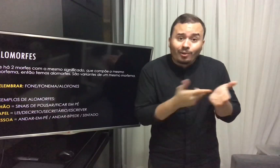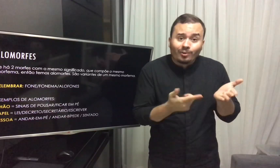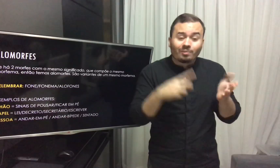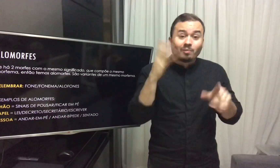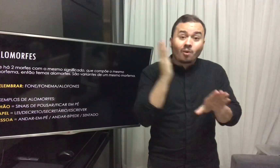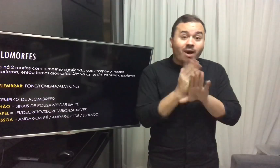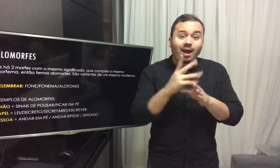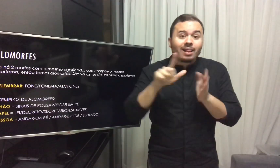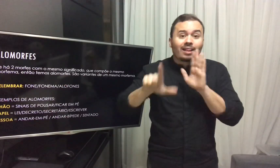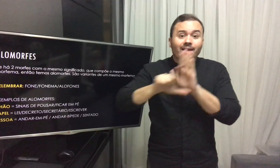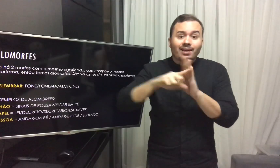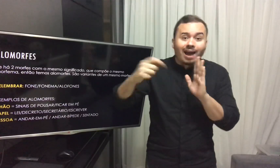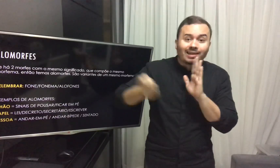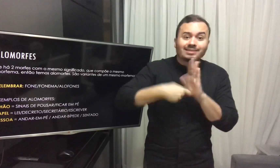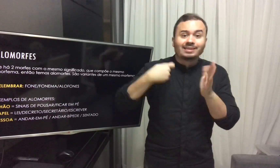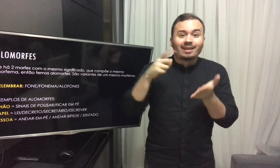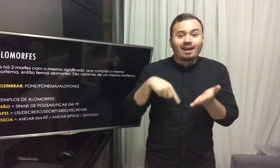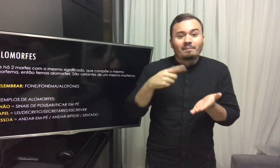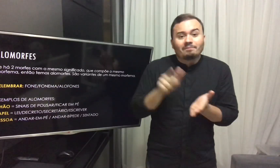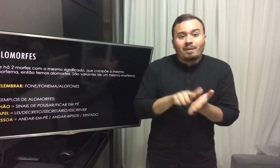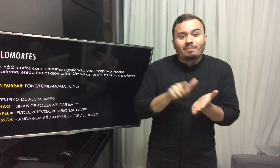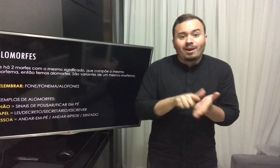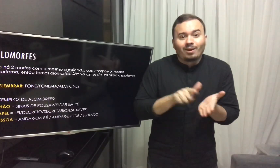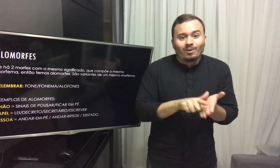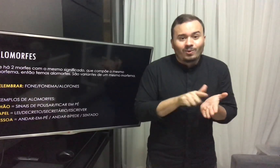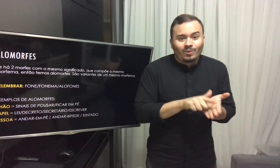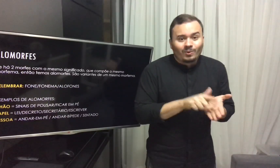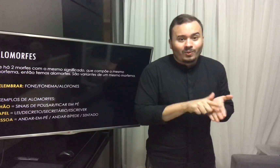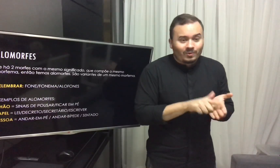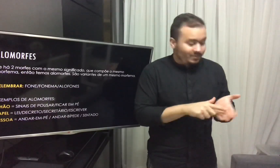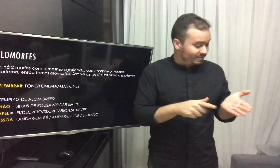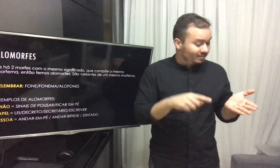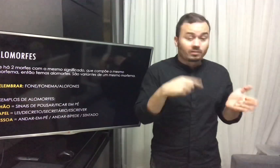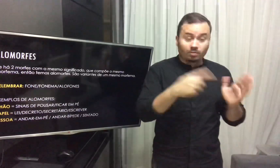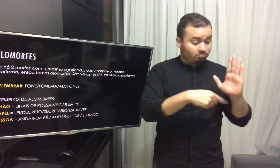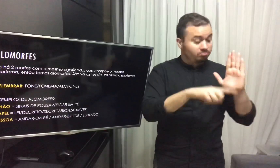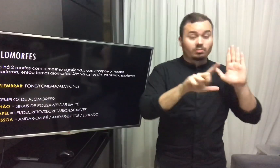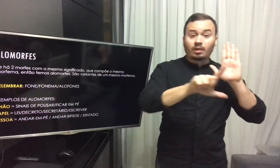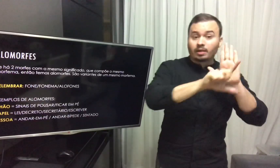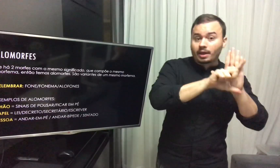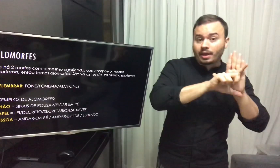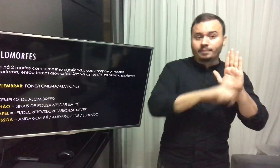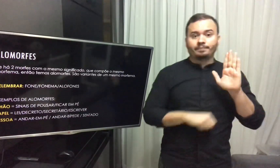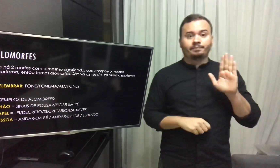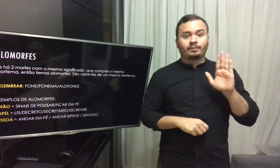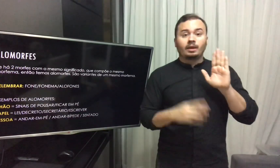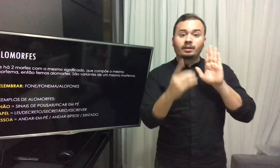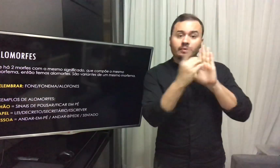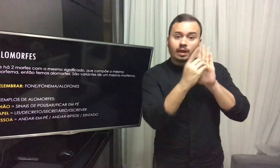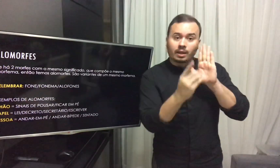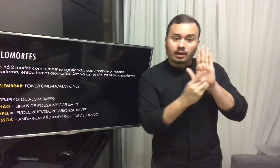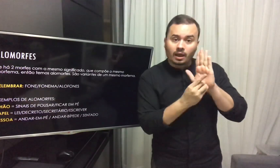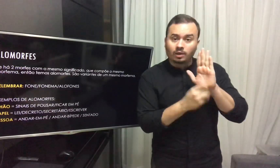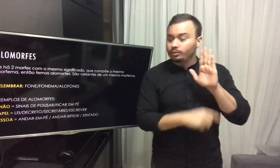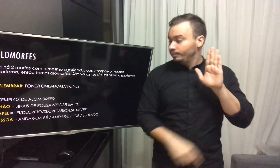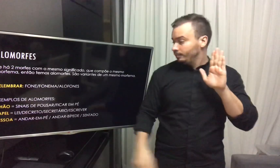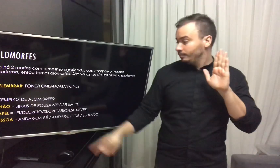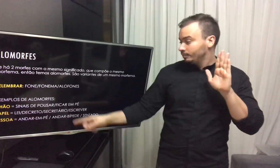lei. Essa mão que fica fixa aqui, plana, é um morfema por conta do morfema de